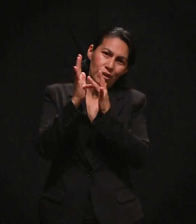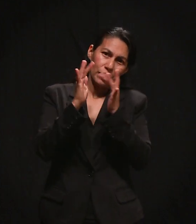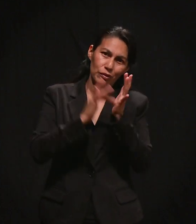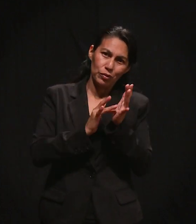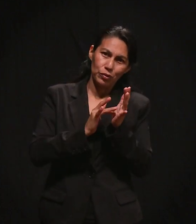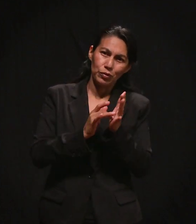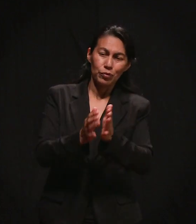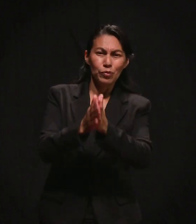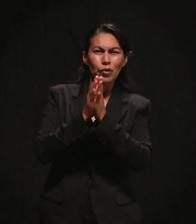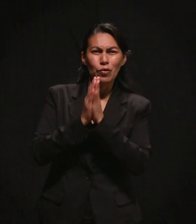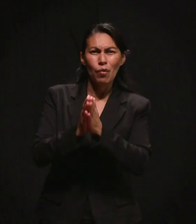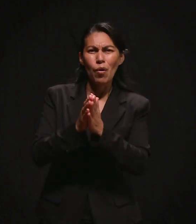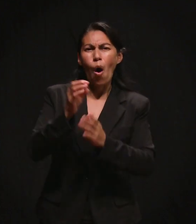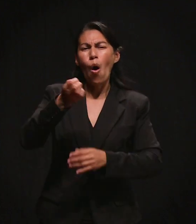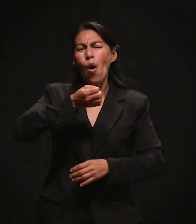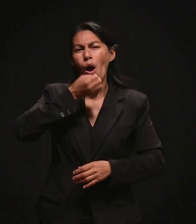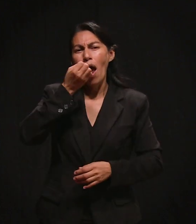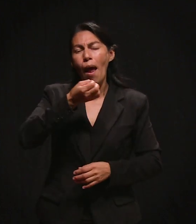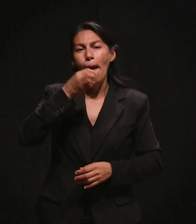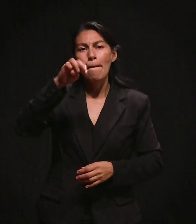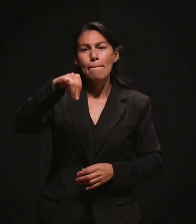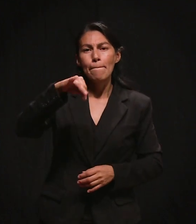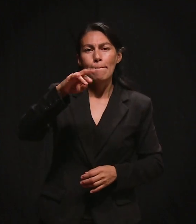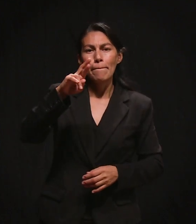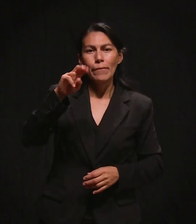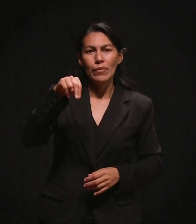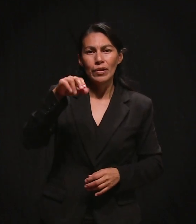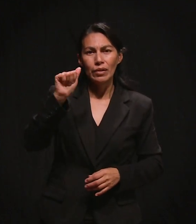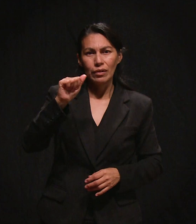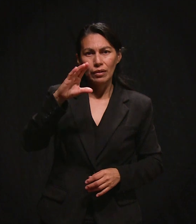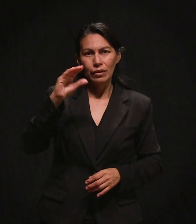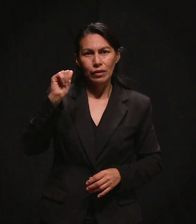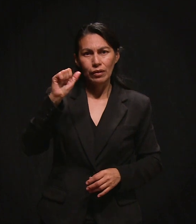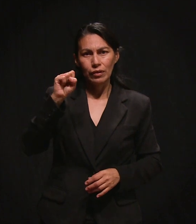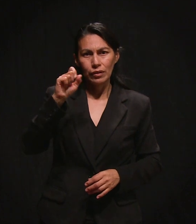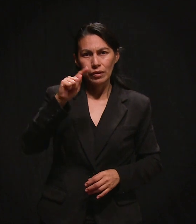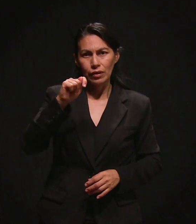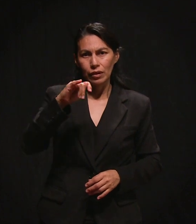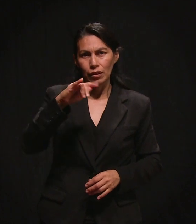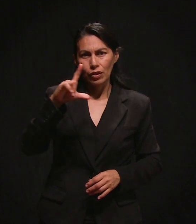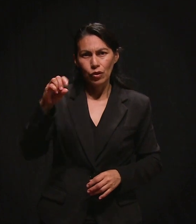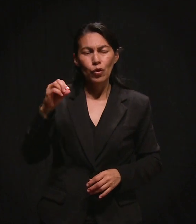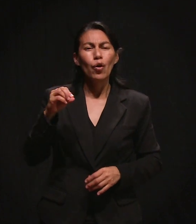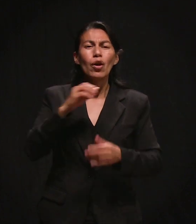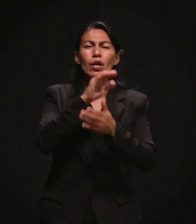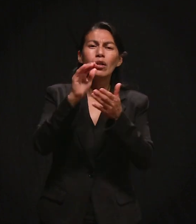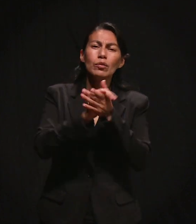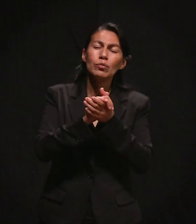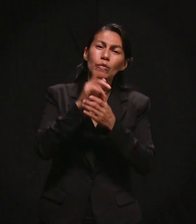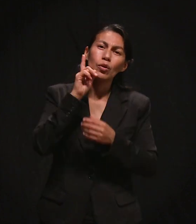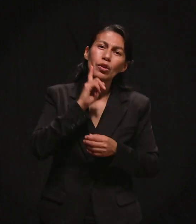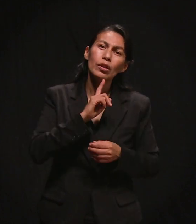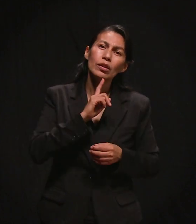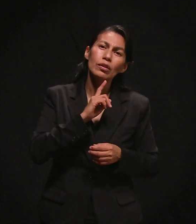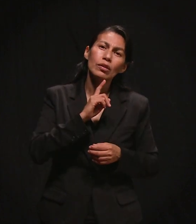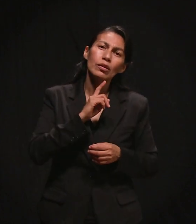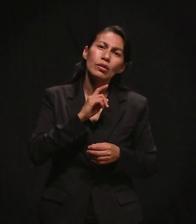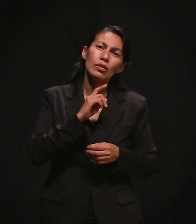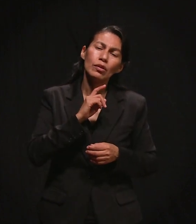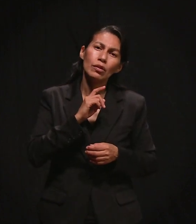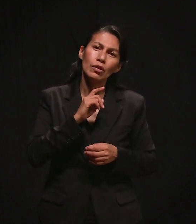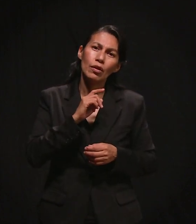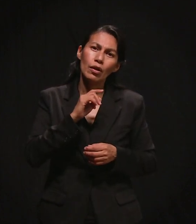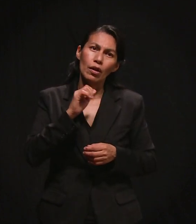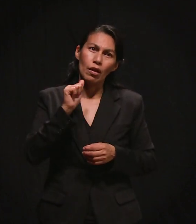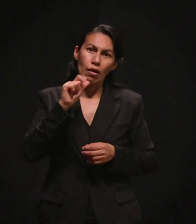Alfredo. Están con COVID y ellos son diabéticos. Por favor, oren por ellos. Nos unimos en oración